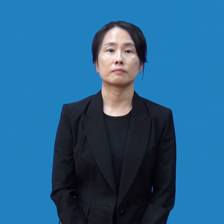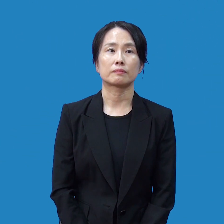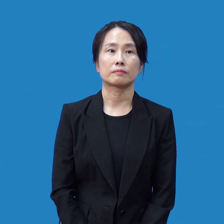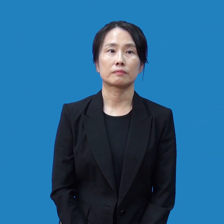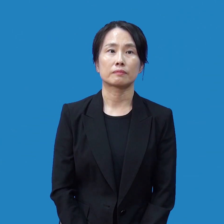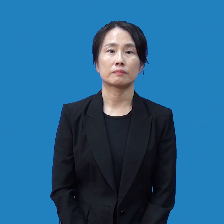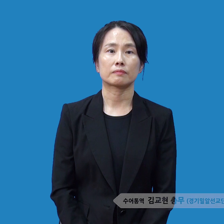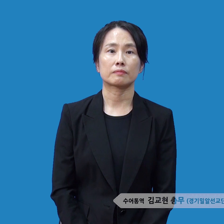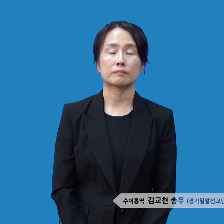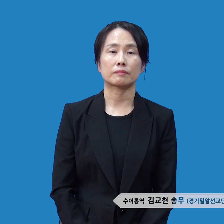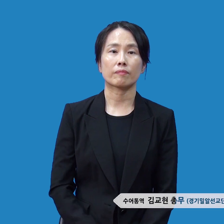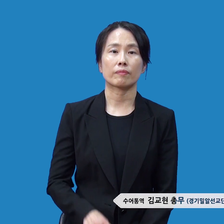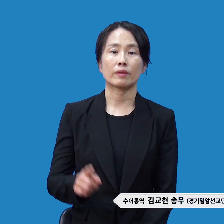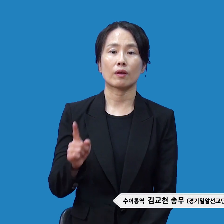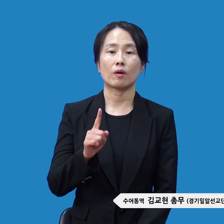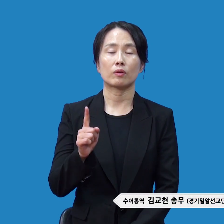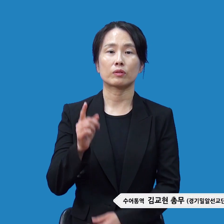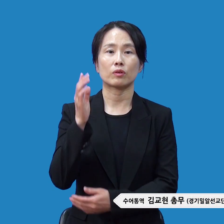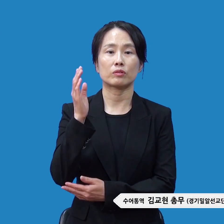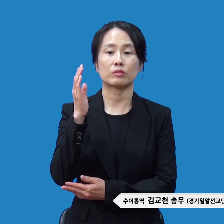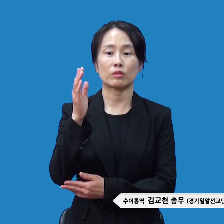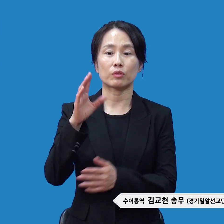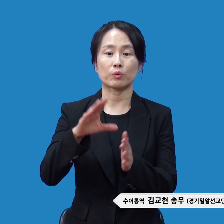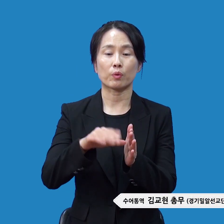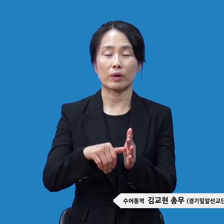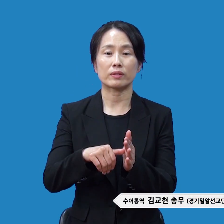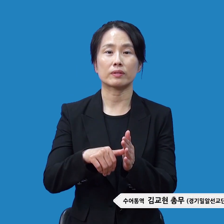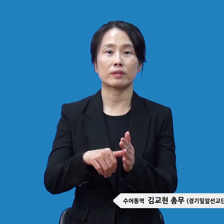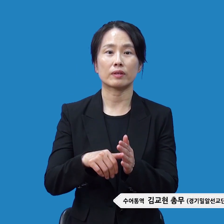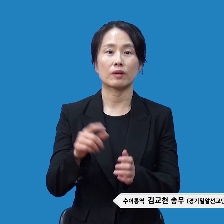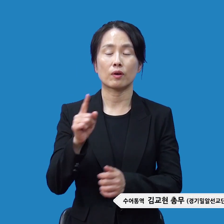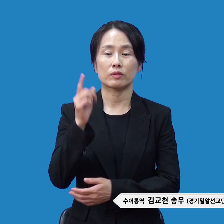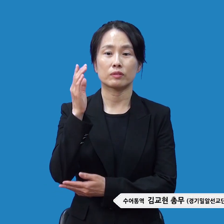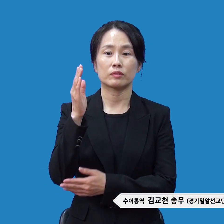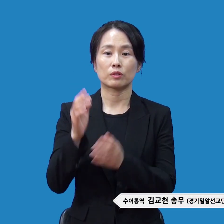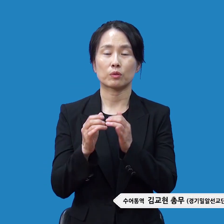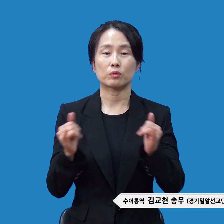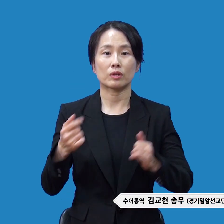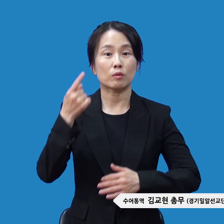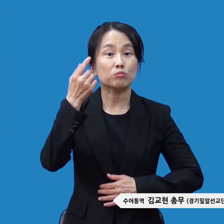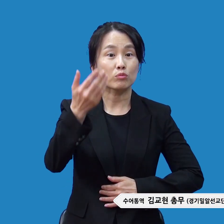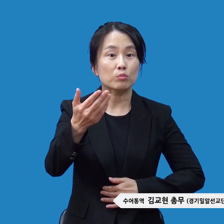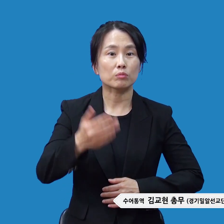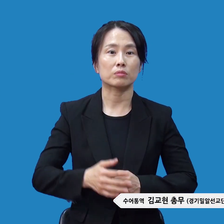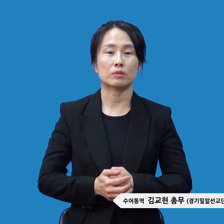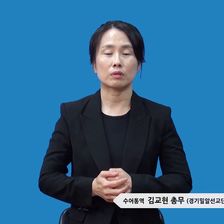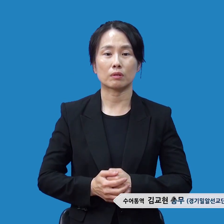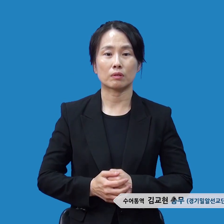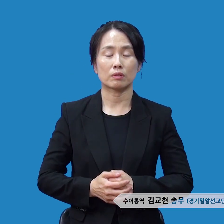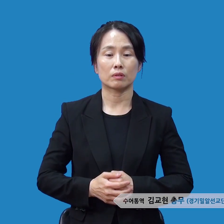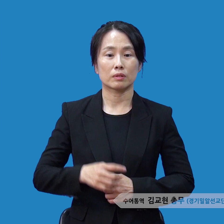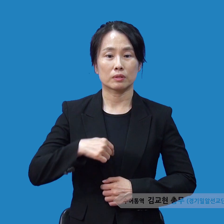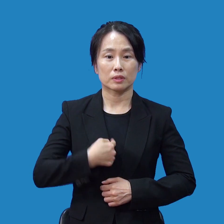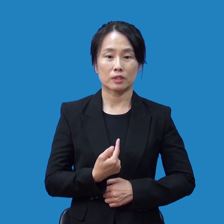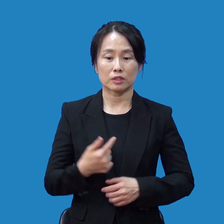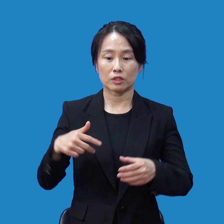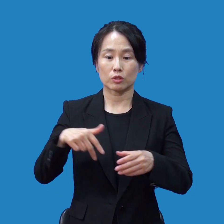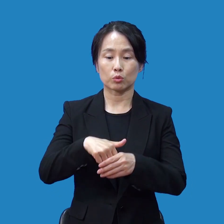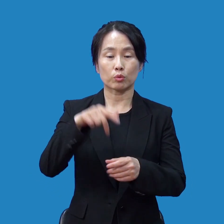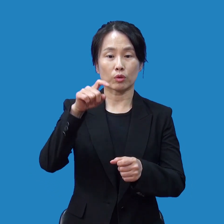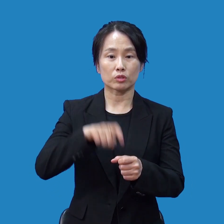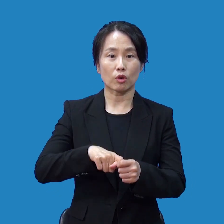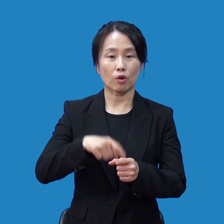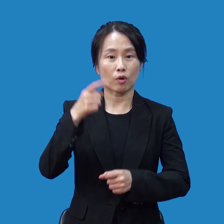테드 강연에서 어떤 강사가 청중들에게 물었습니다. 자신이 종교적이라고 생각하는 분